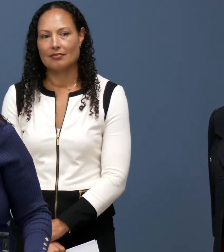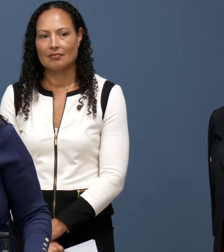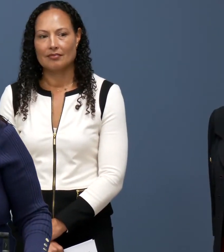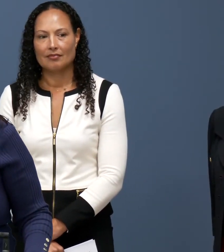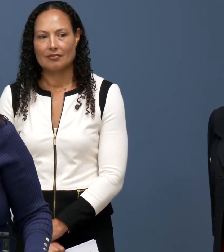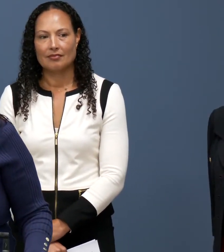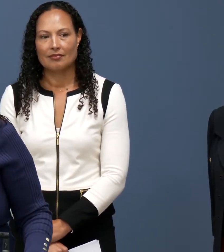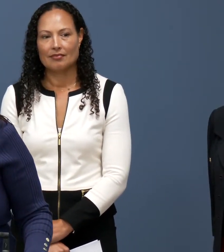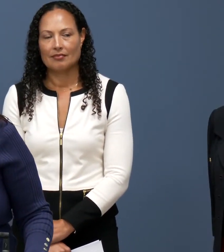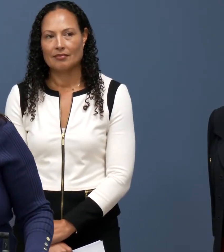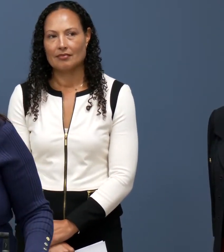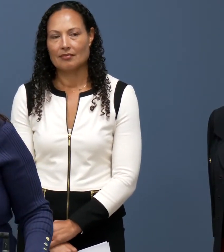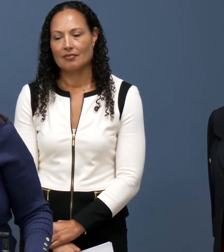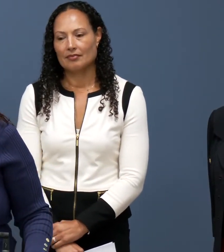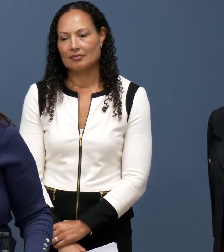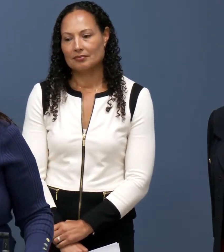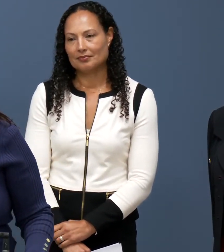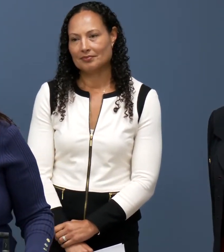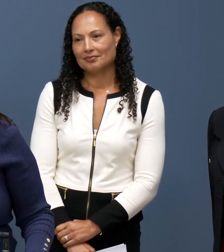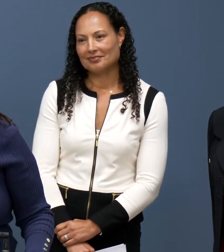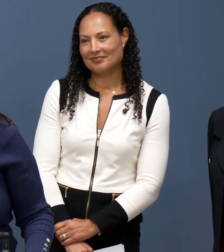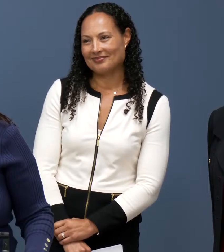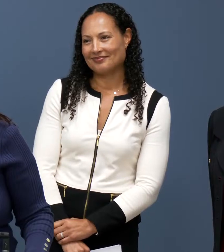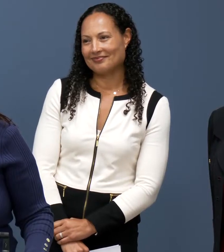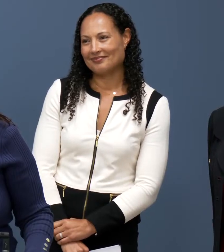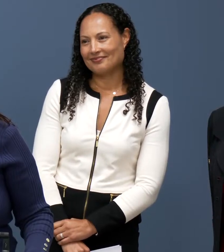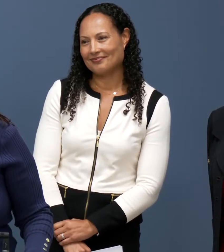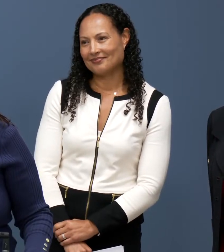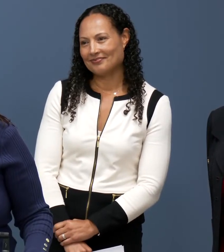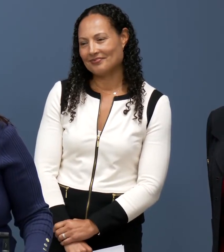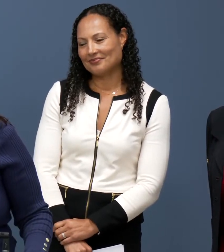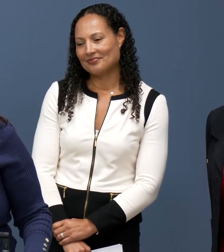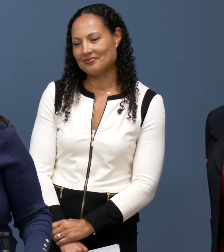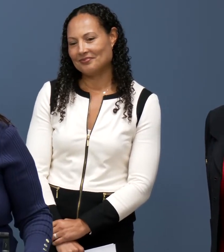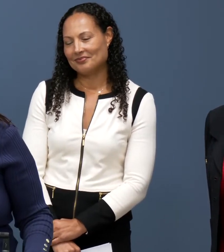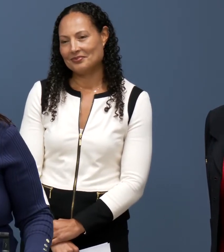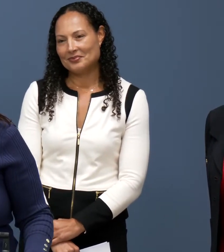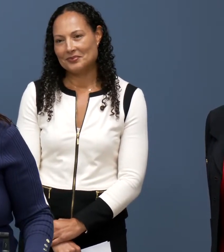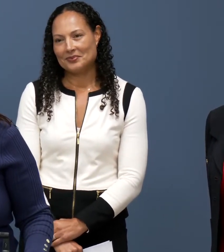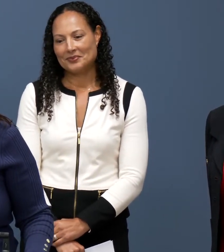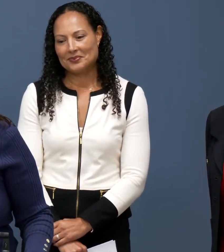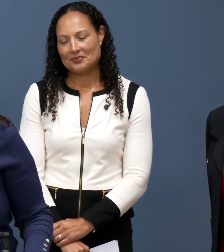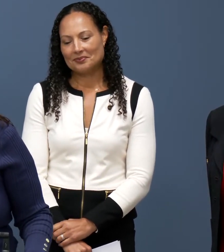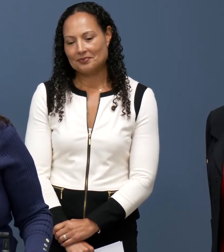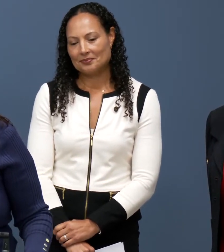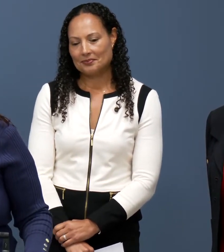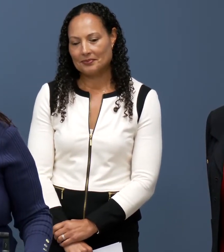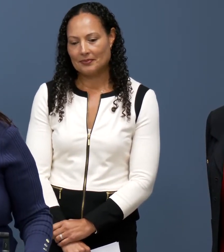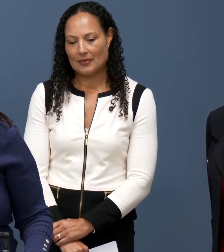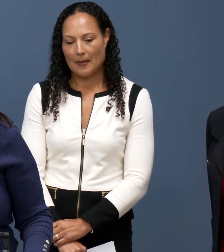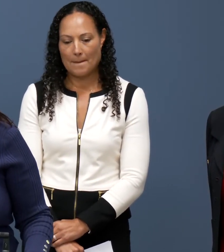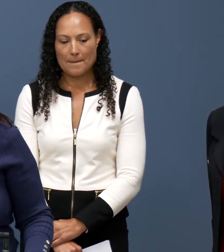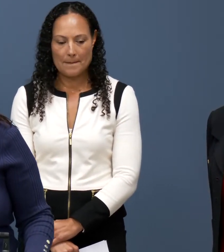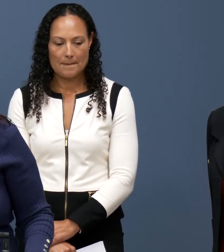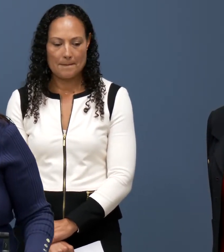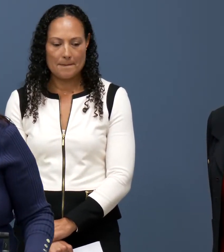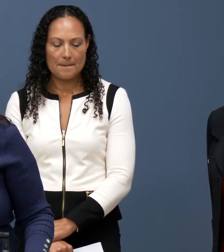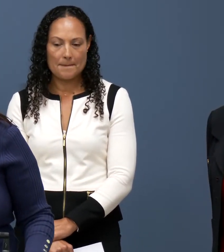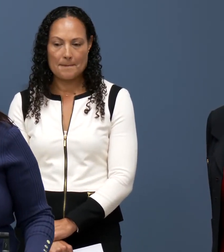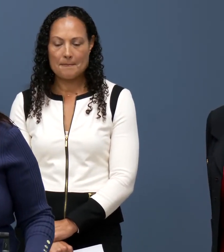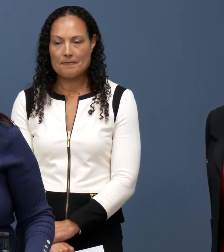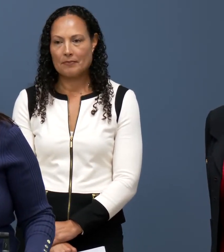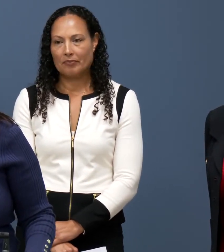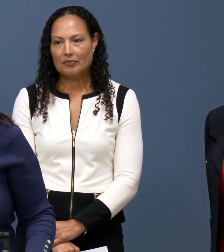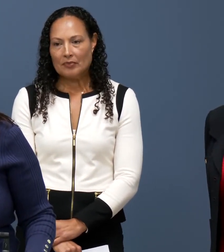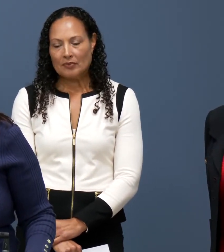personas sin hogar. Esto sucedió después de un gran aumento del número de personas sin techo como consecuencia de la pandemia.